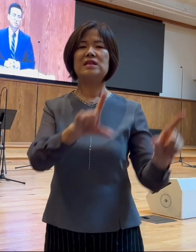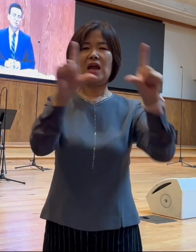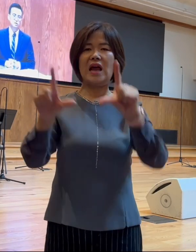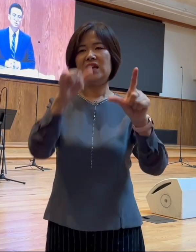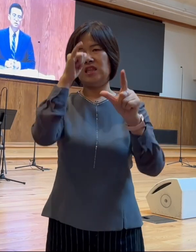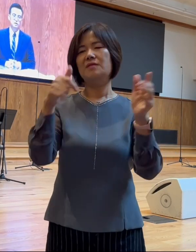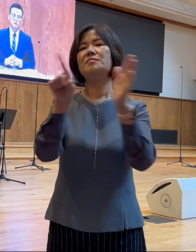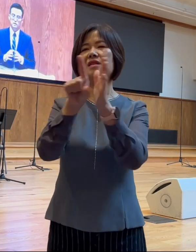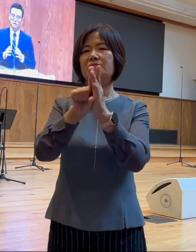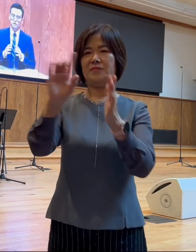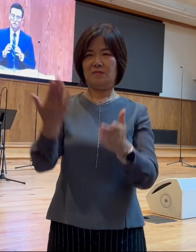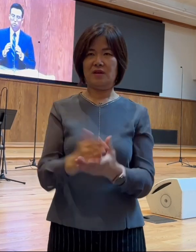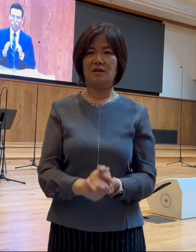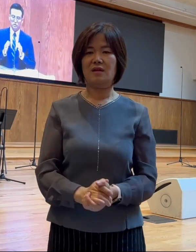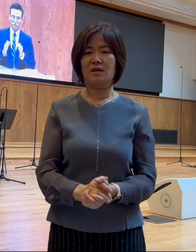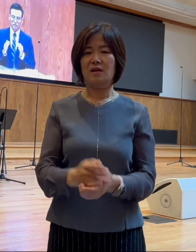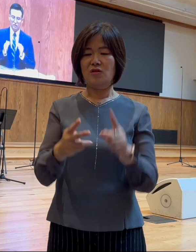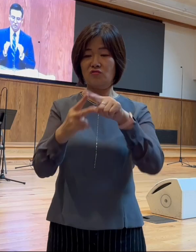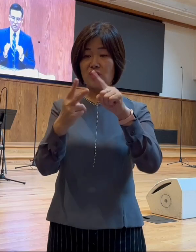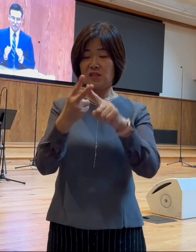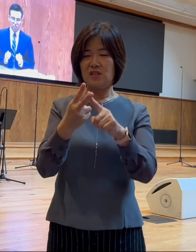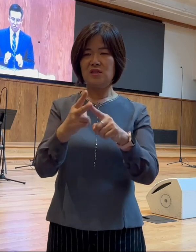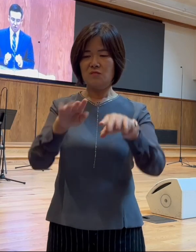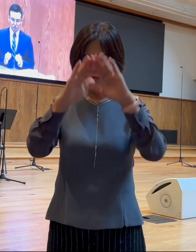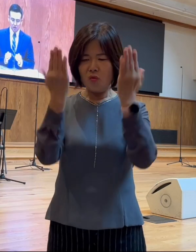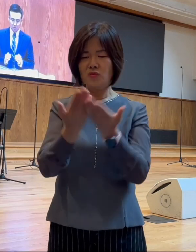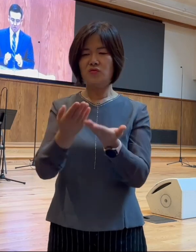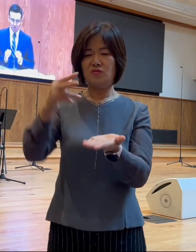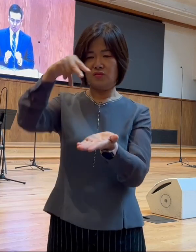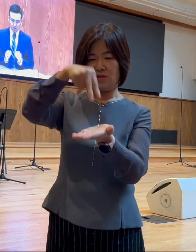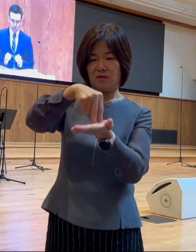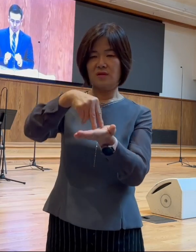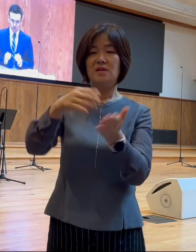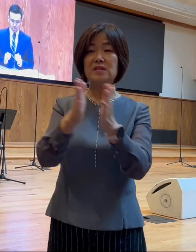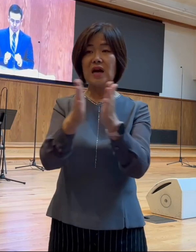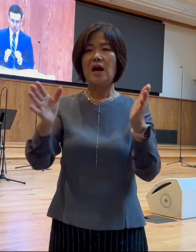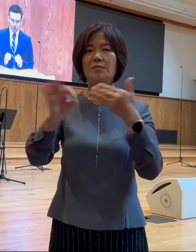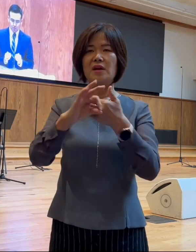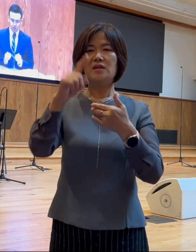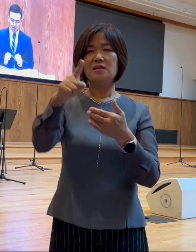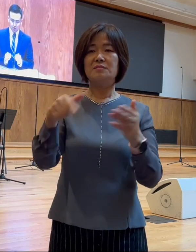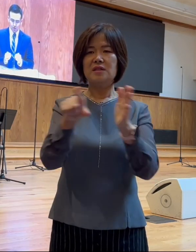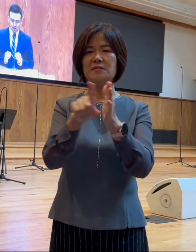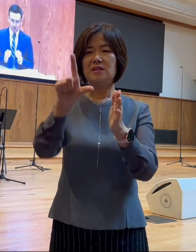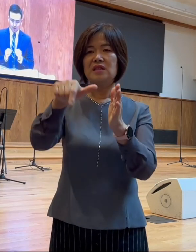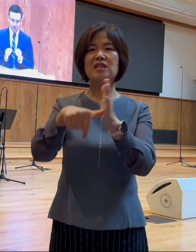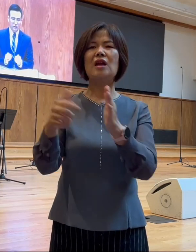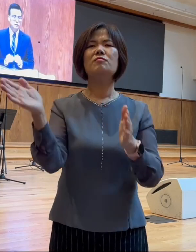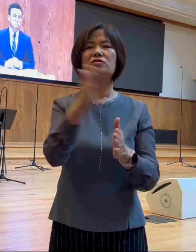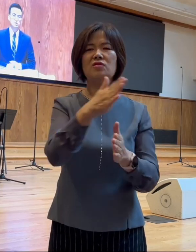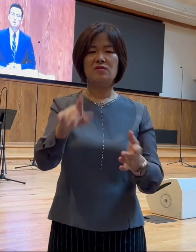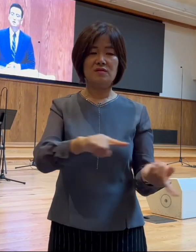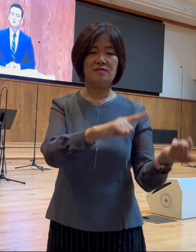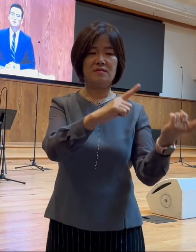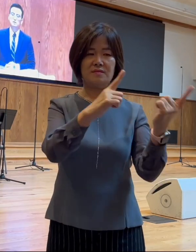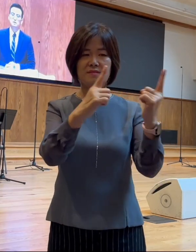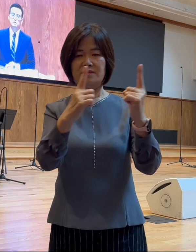겁니다. 이 두 가지 파트가 딱 세워지기 시작하면 그 믿음은 그때부터